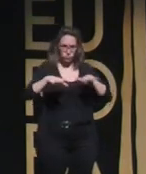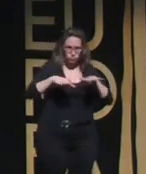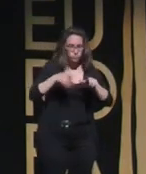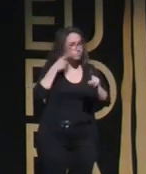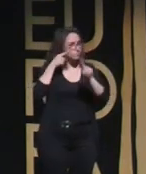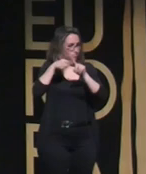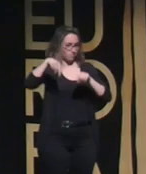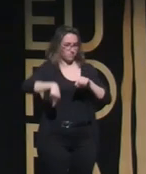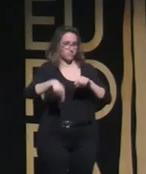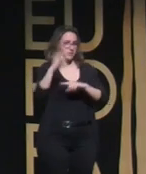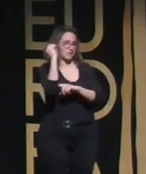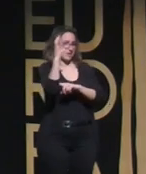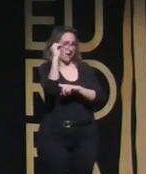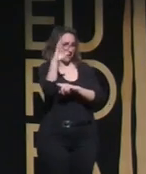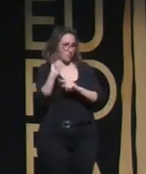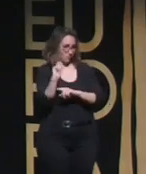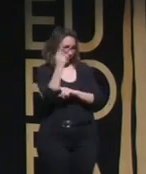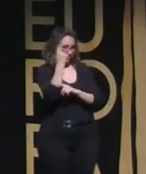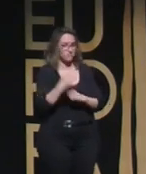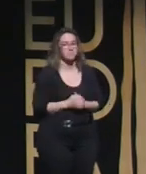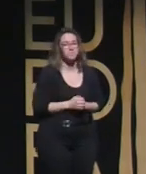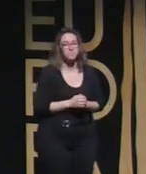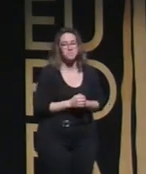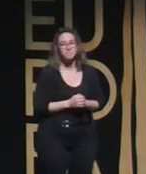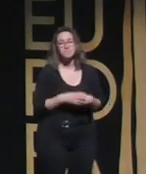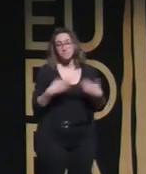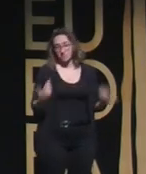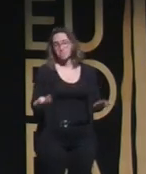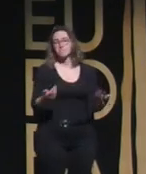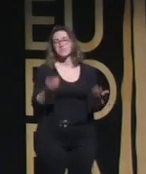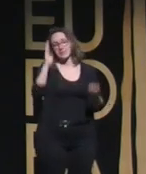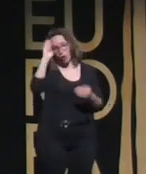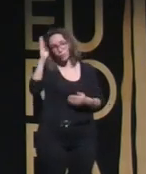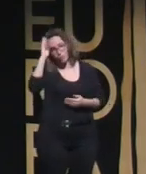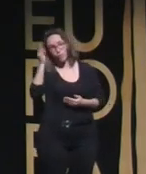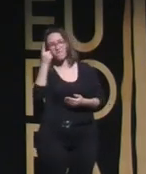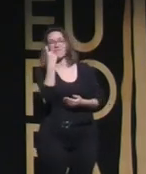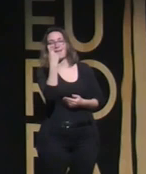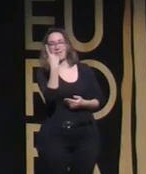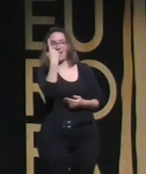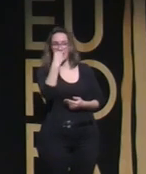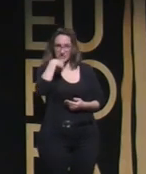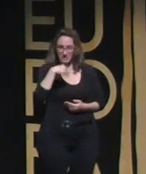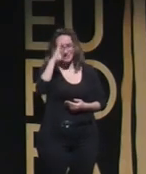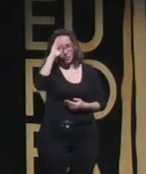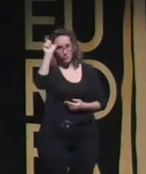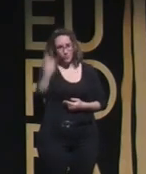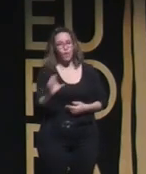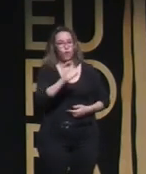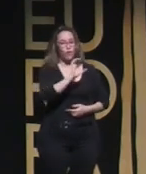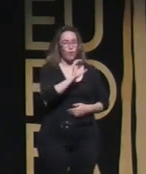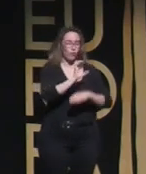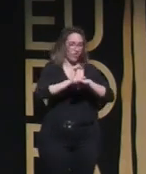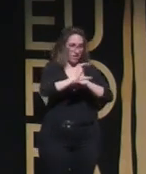encuentro se materialice. Y la cosa va de saludos, así que reciban el saludo también de la concejala Estibaliz Canto, concejala